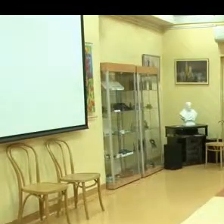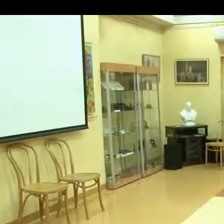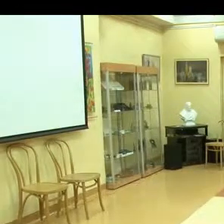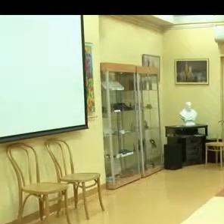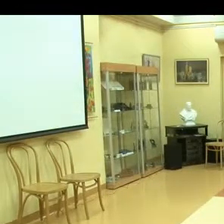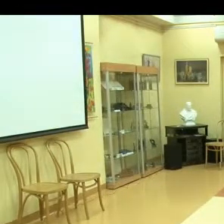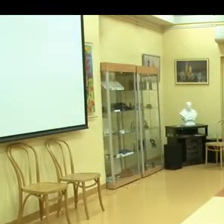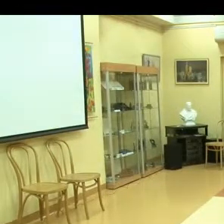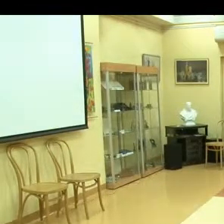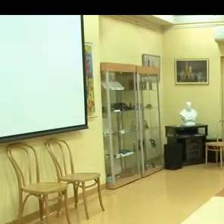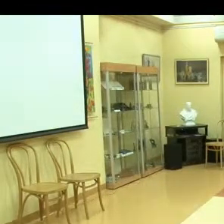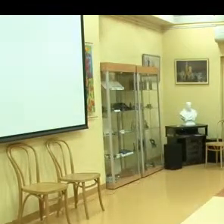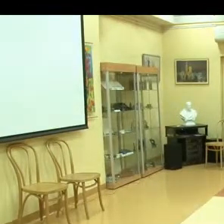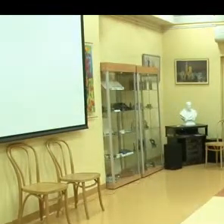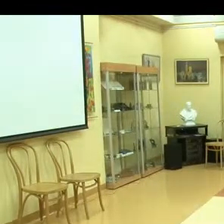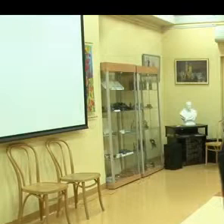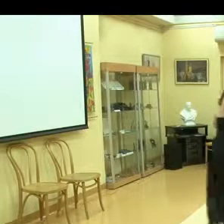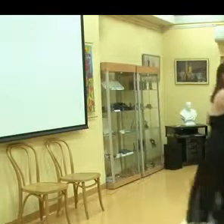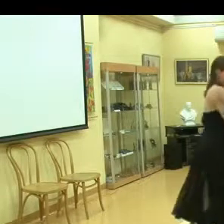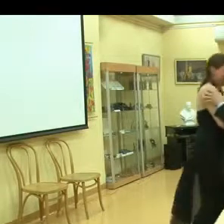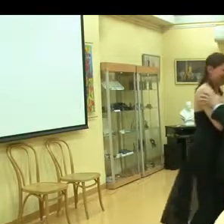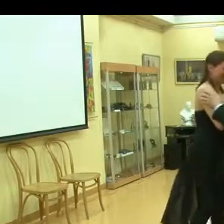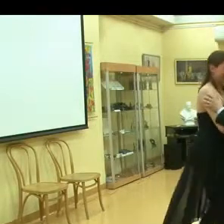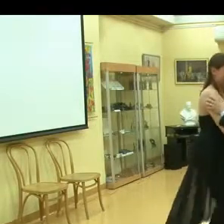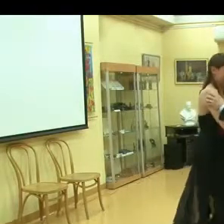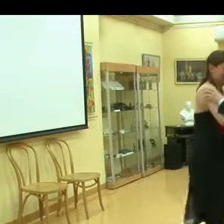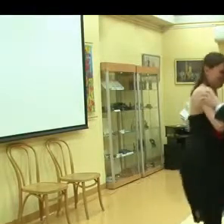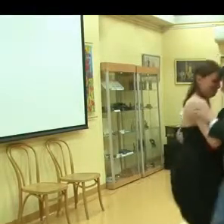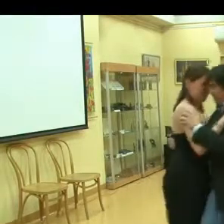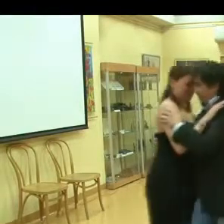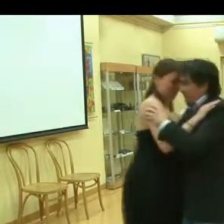Trzyma rękę na biodrze. Dociska do rękę partnerki.